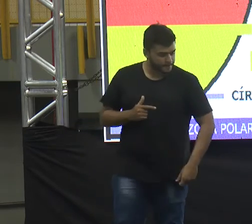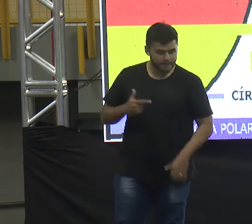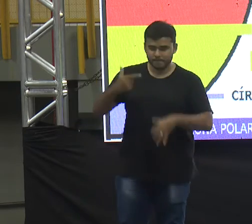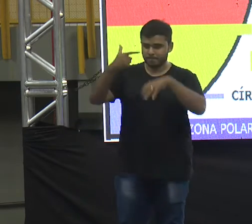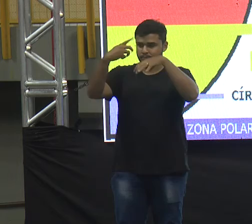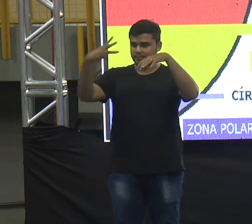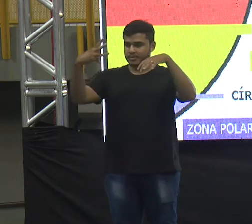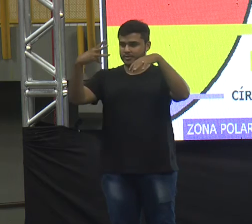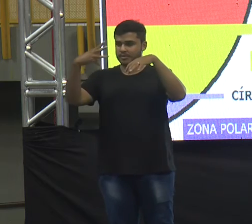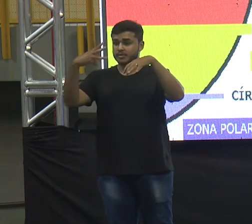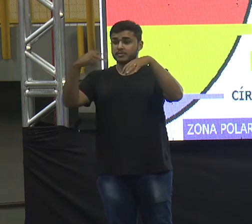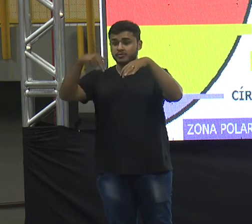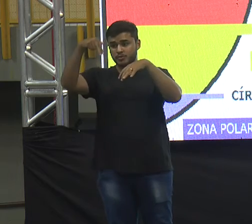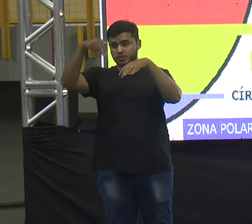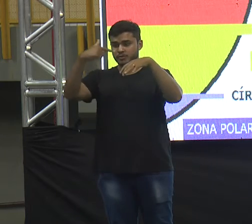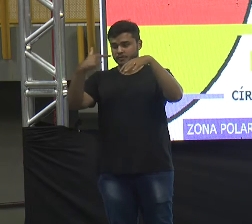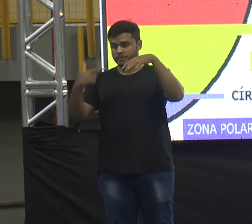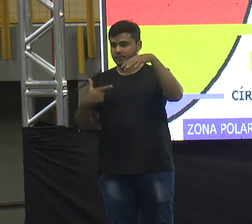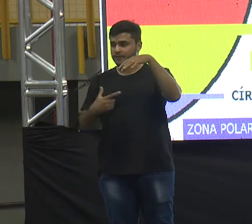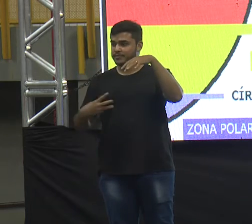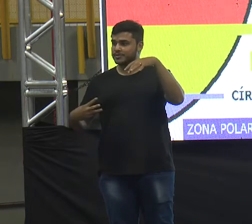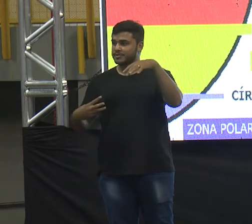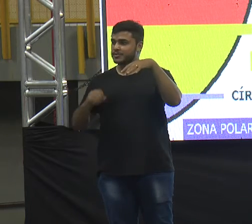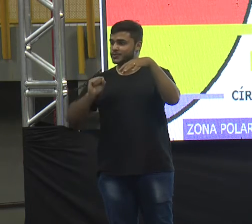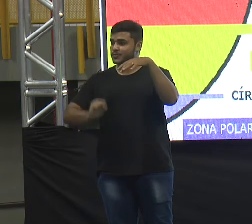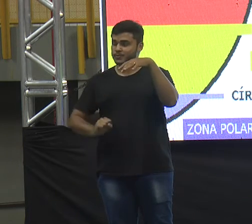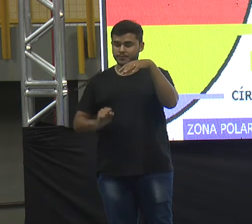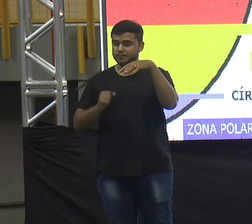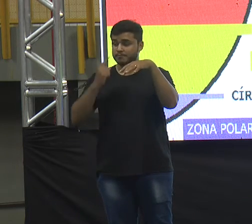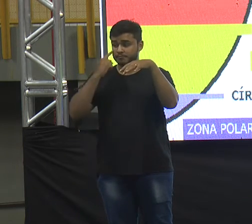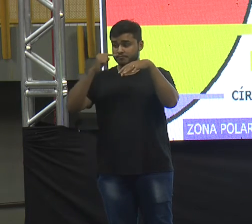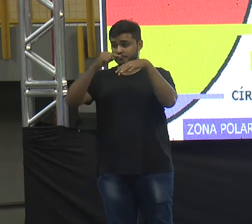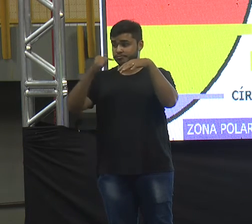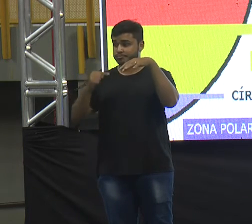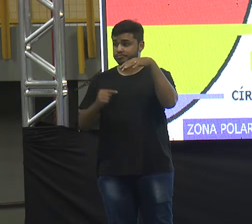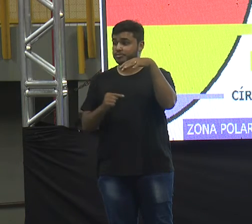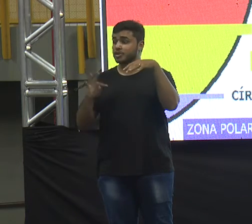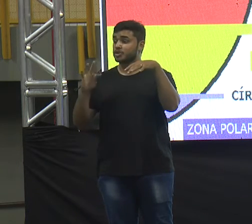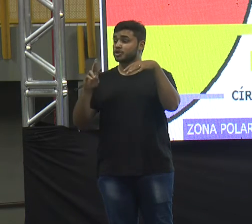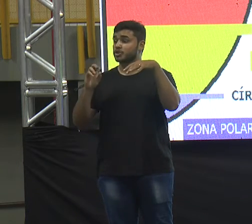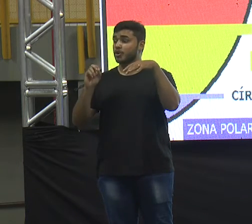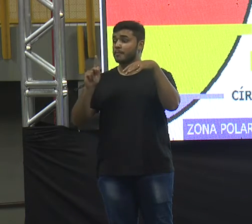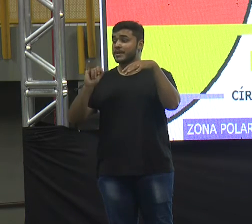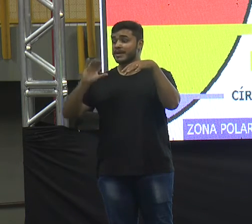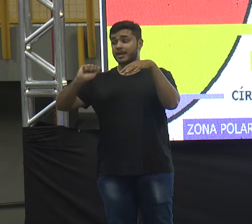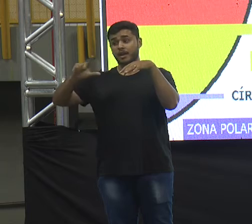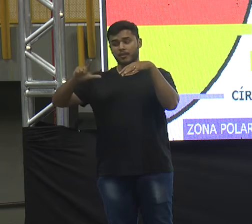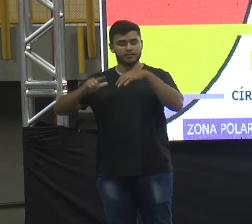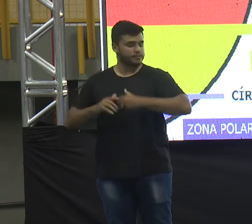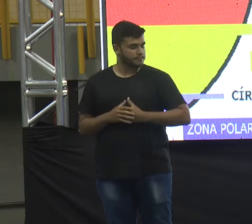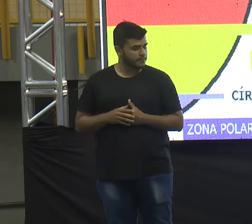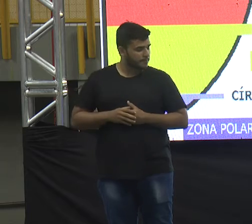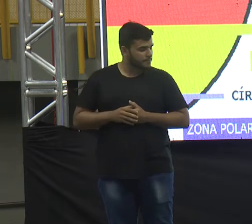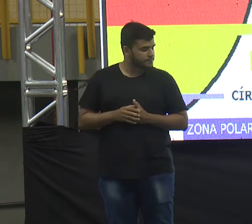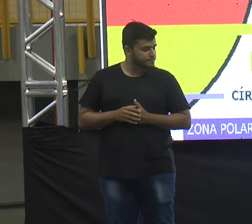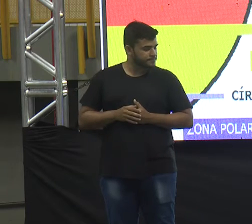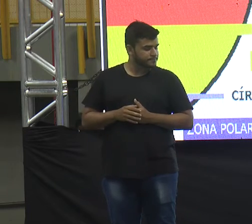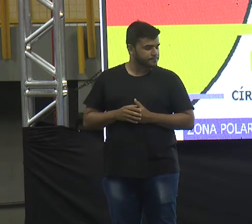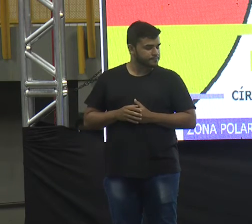23 sul, zona tropical. Beleza. De 23 graus a 66, zona